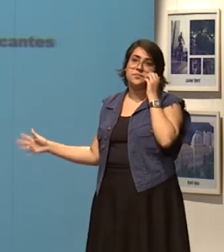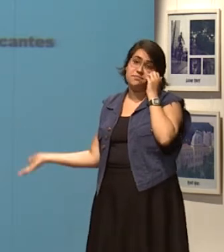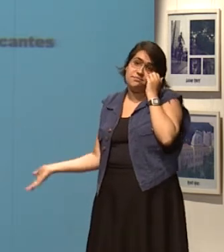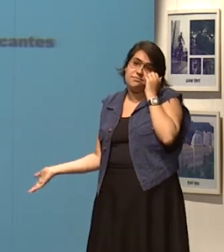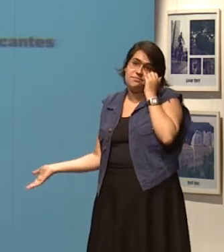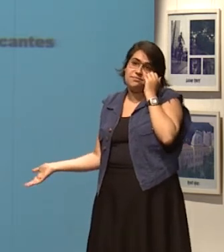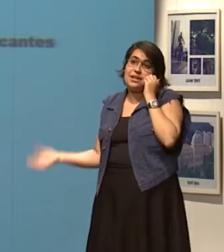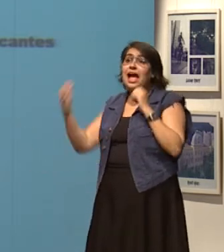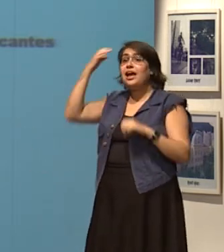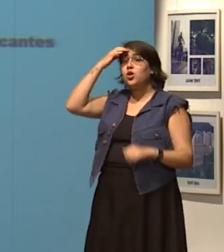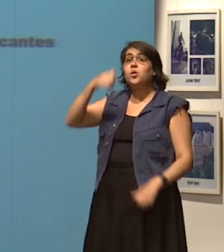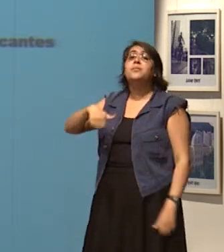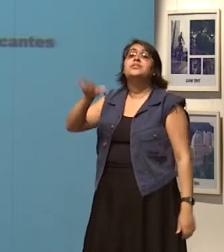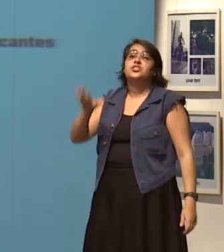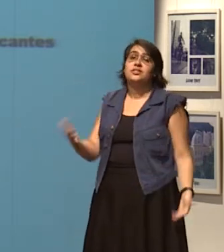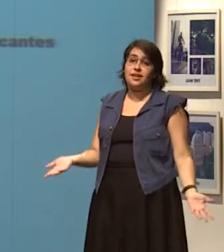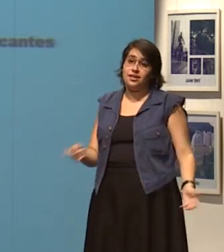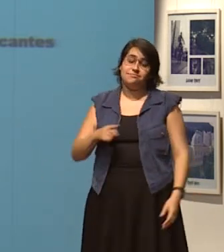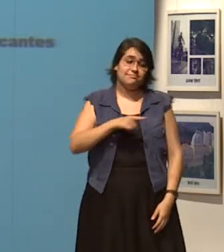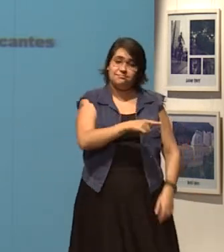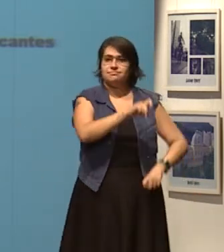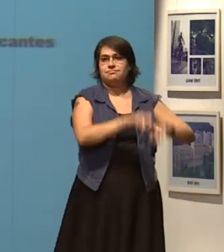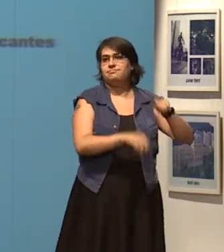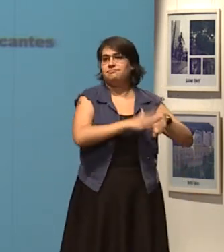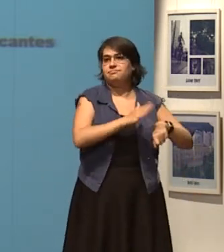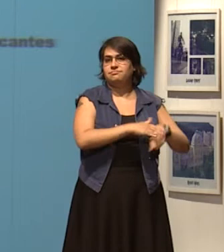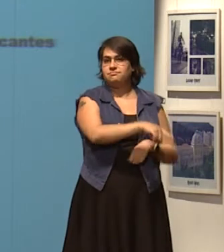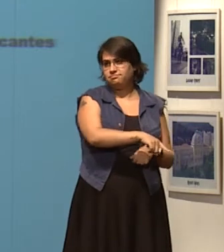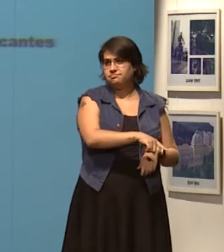Marcado em rosa. E em 100% das vezes, a culpa é de quem? Do estuprador.